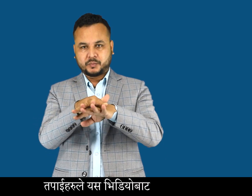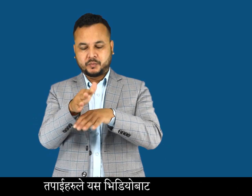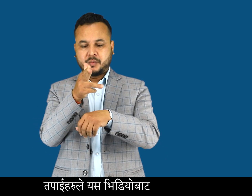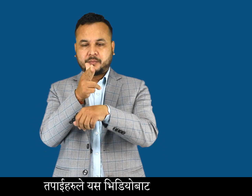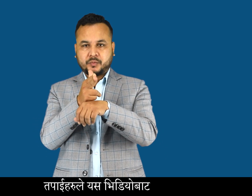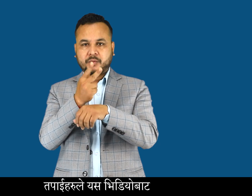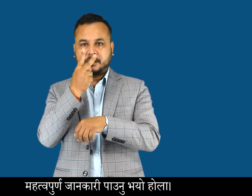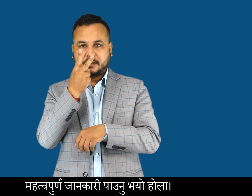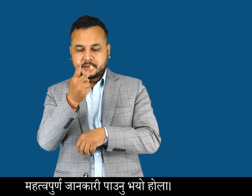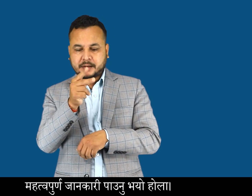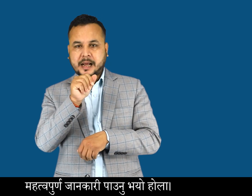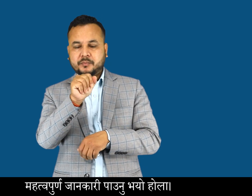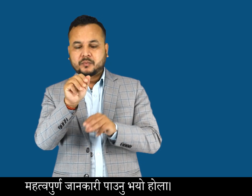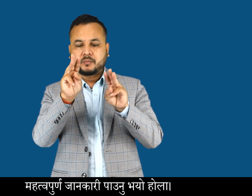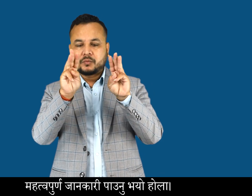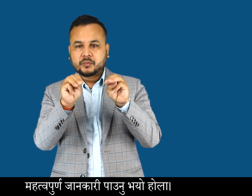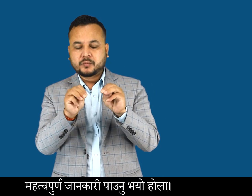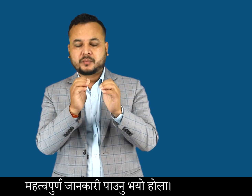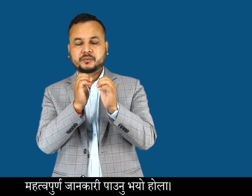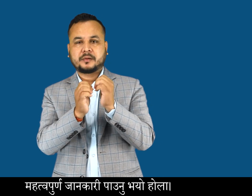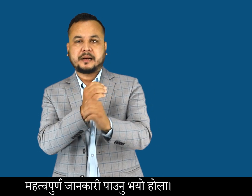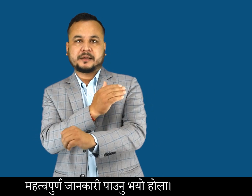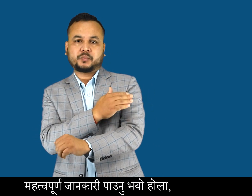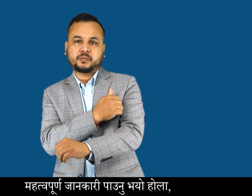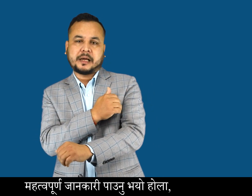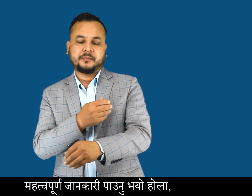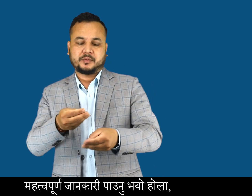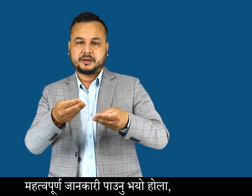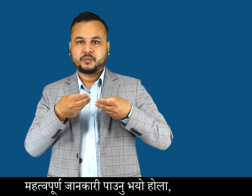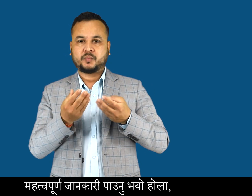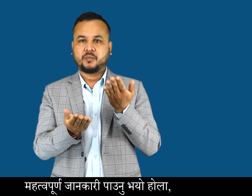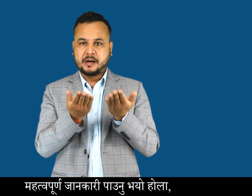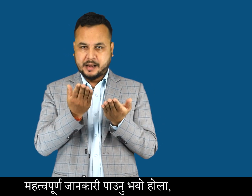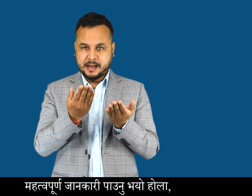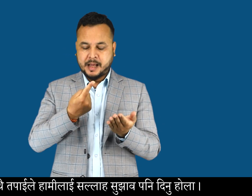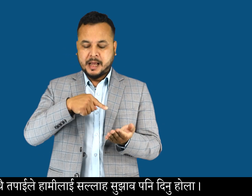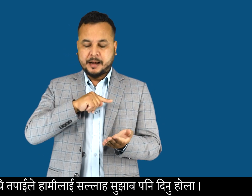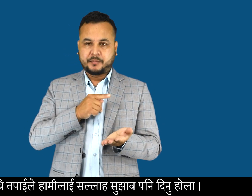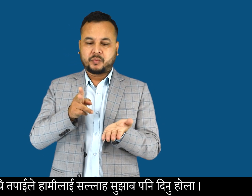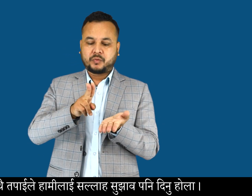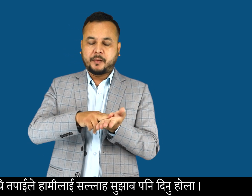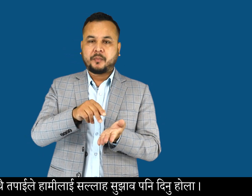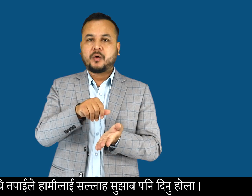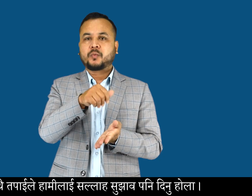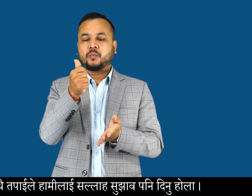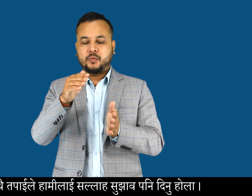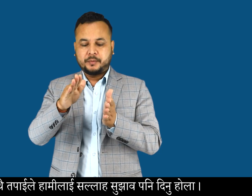तपाईलाई यस भिडियोबाट महत्त्वपूर्ण जानकारी पाउनुभयो होला। साथै तपाईले हामीलाई सल्लाह सुझाव